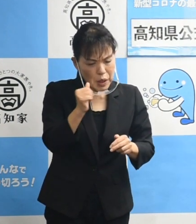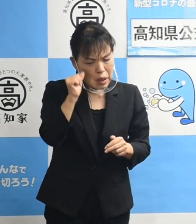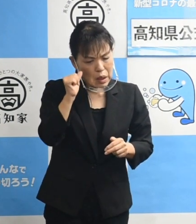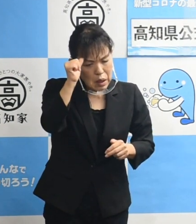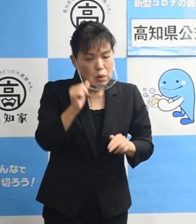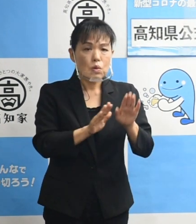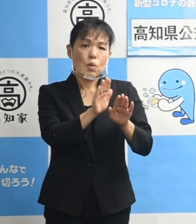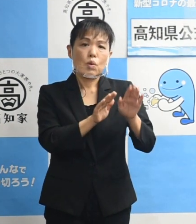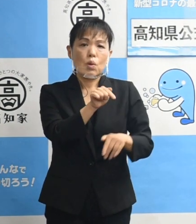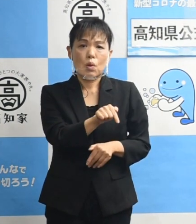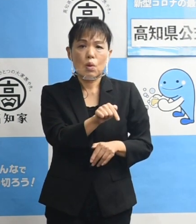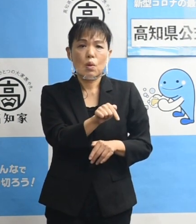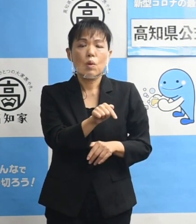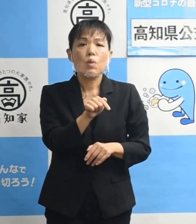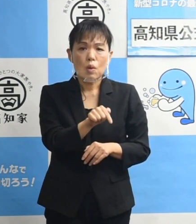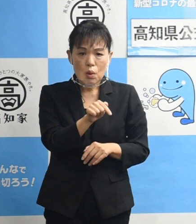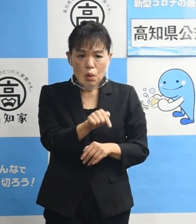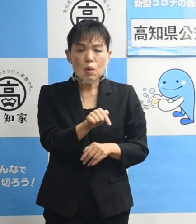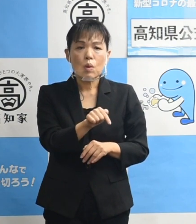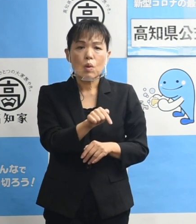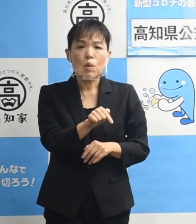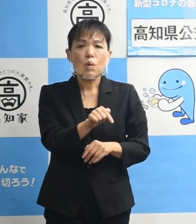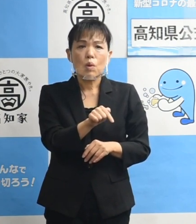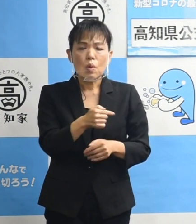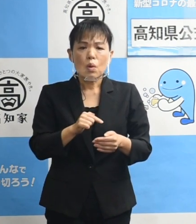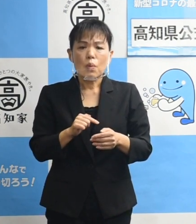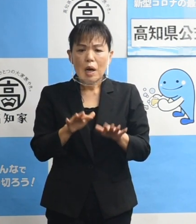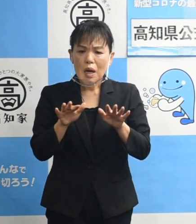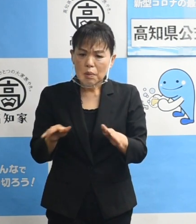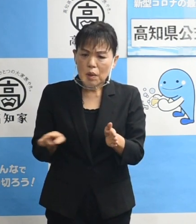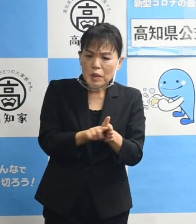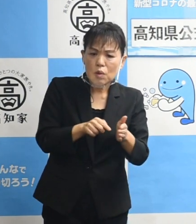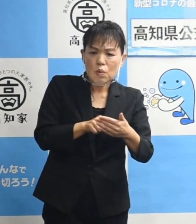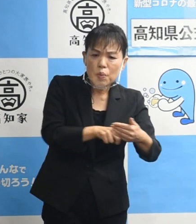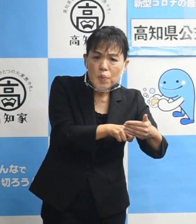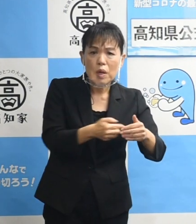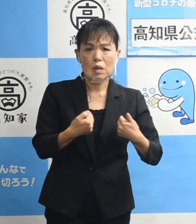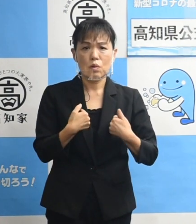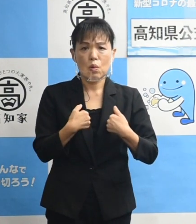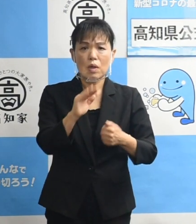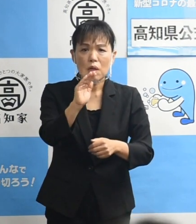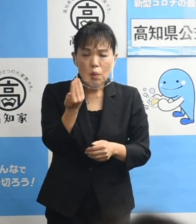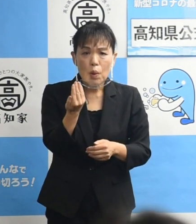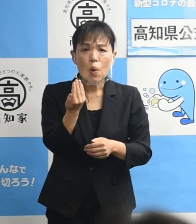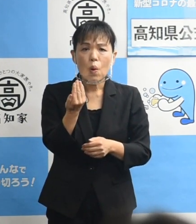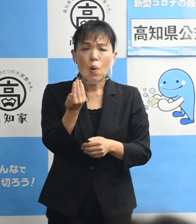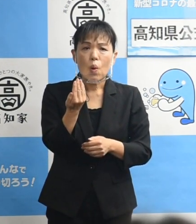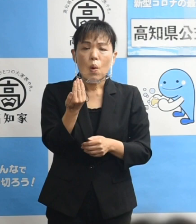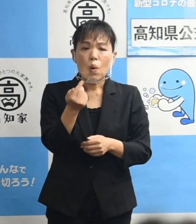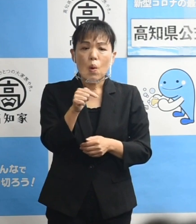ので、まずこの今確保している枠内でさらなる努力をしていくということはございますけれども、ある